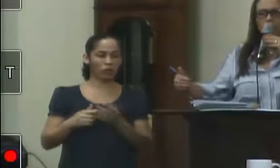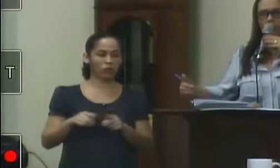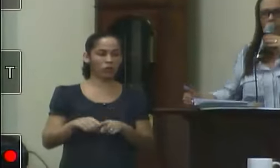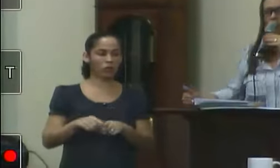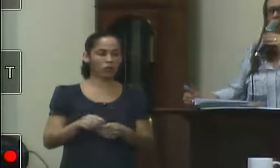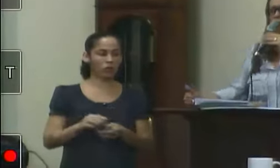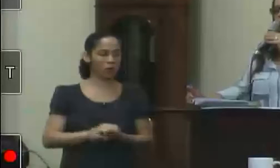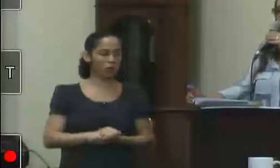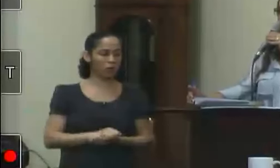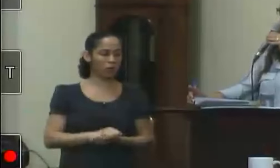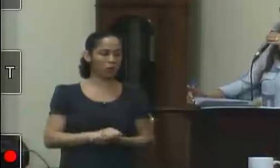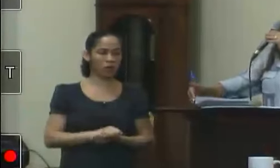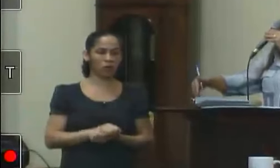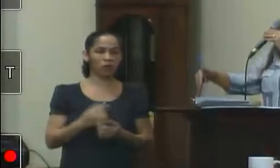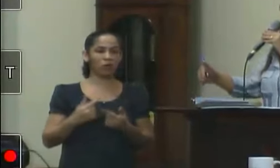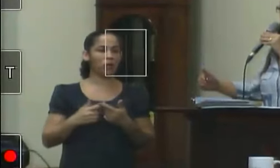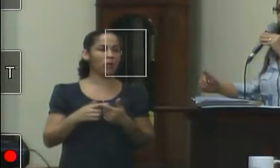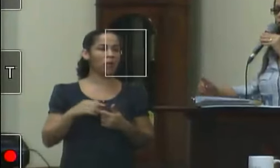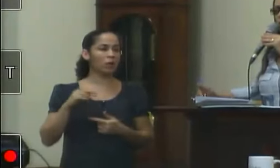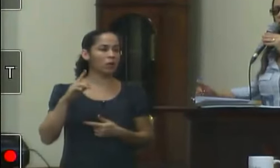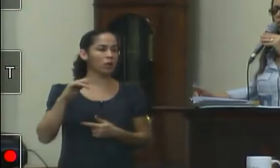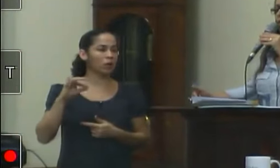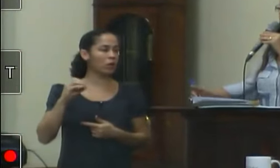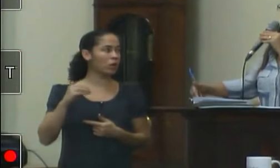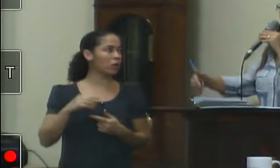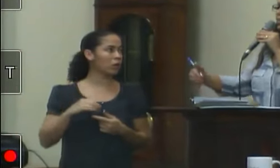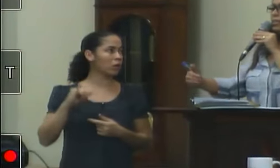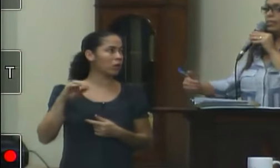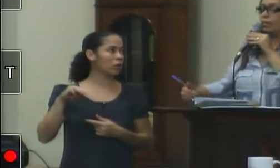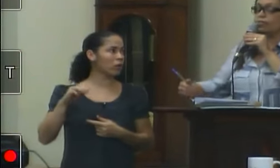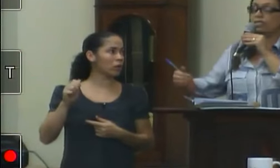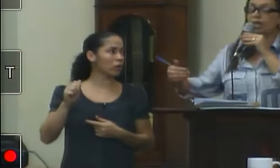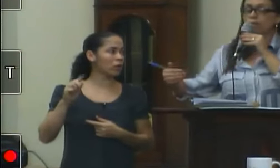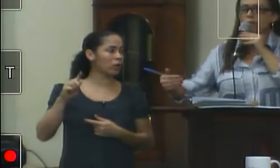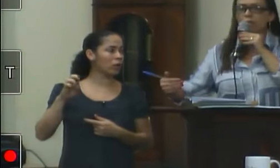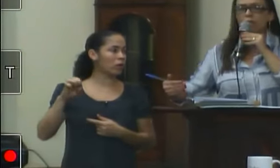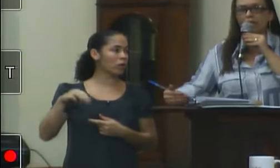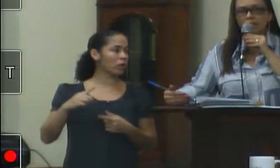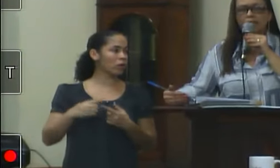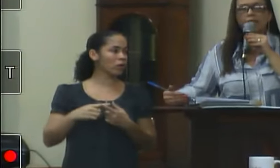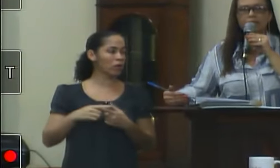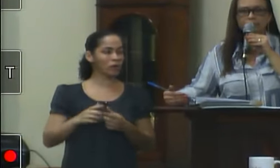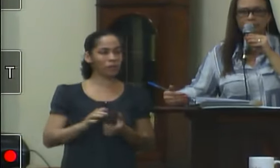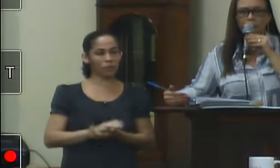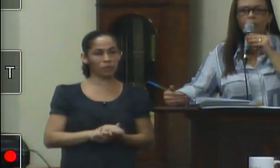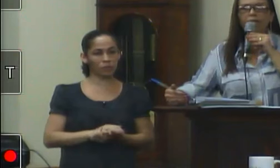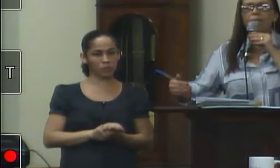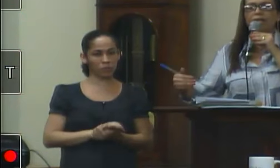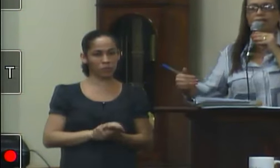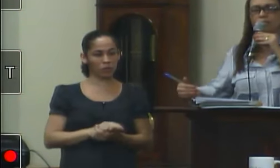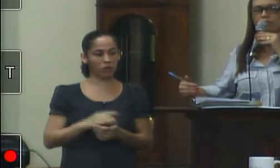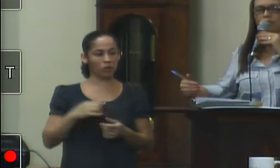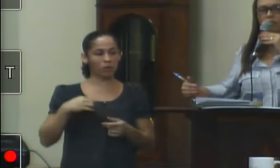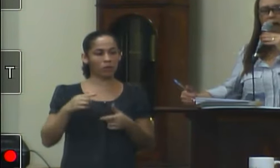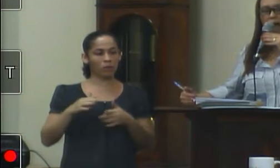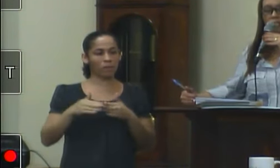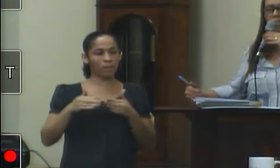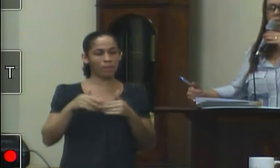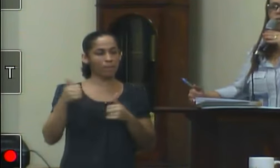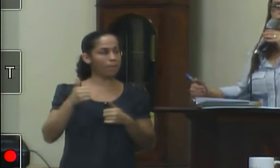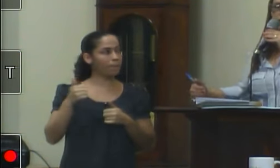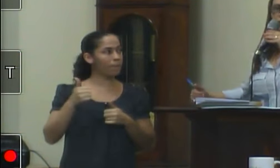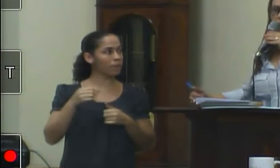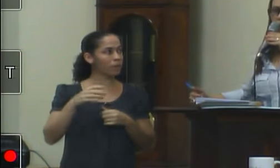de ressonância na Rio Imagem. Nós temos, sim, fizemos uma primeira licitação para exames de